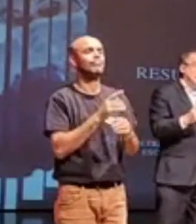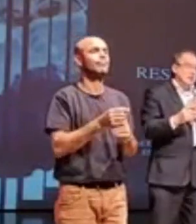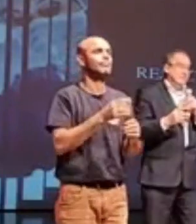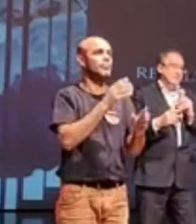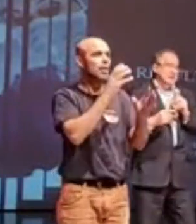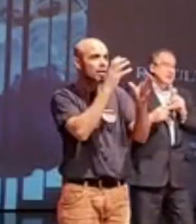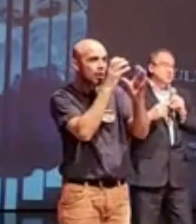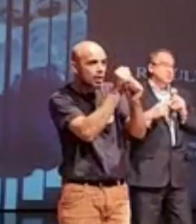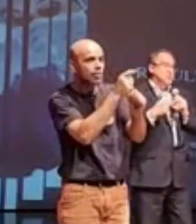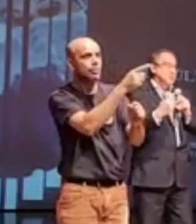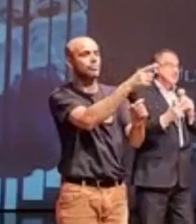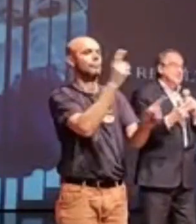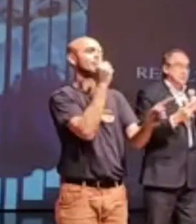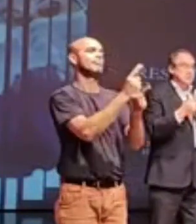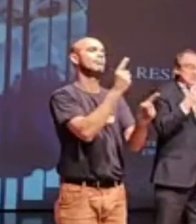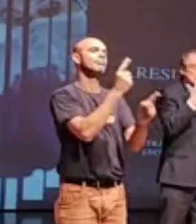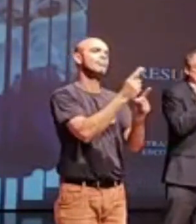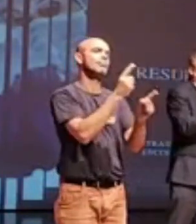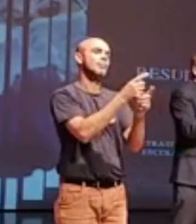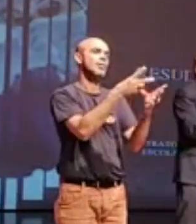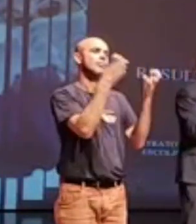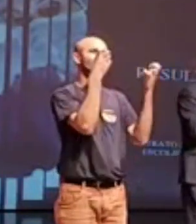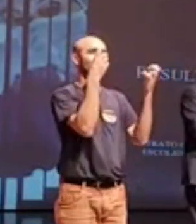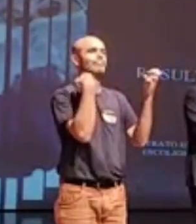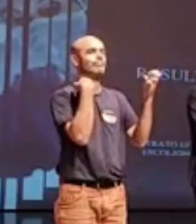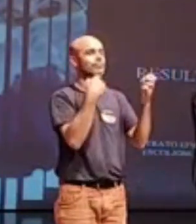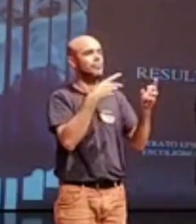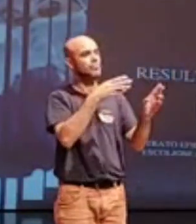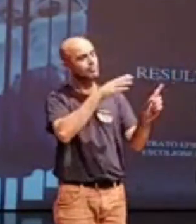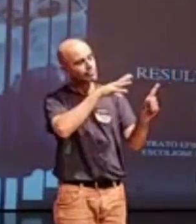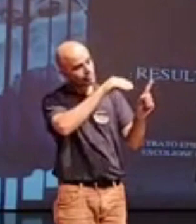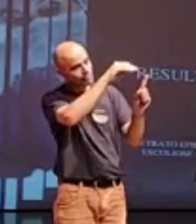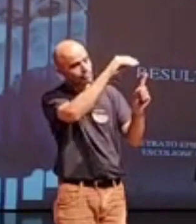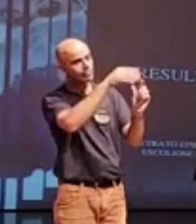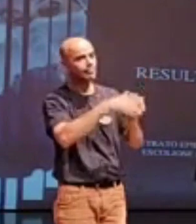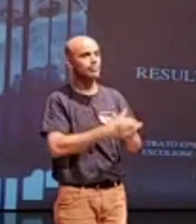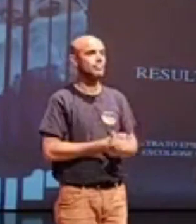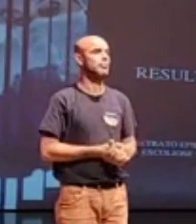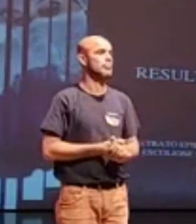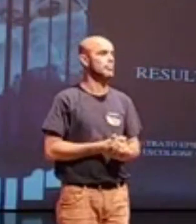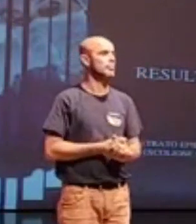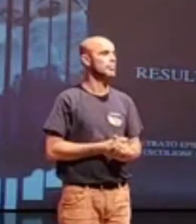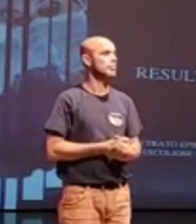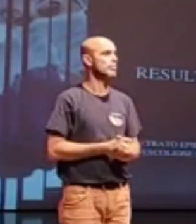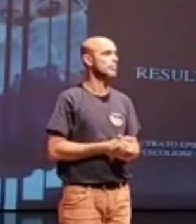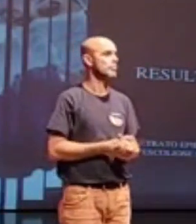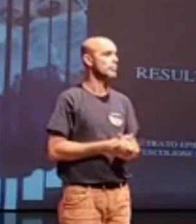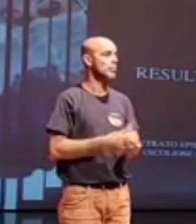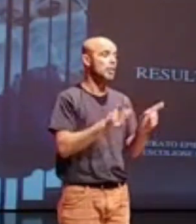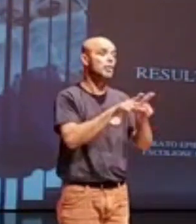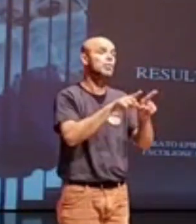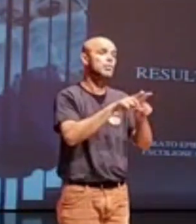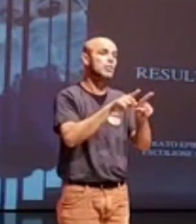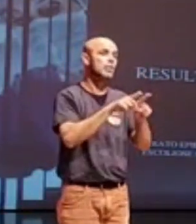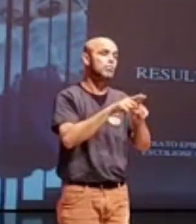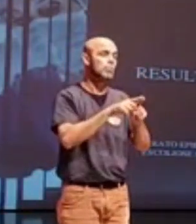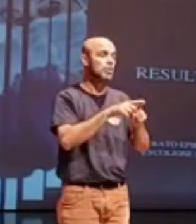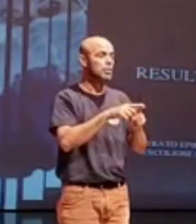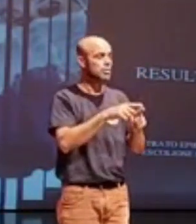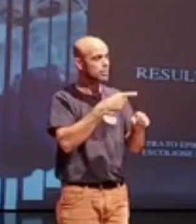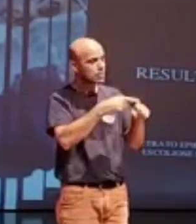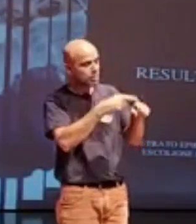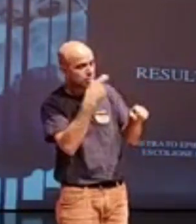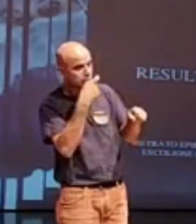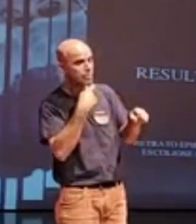triângulo de Talhe. Isso chama atenção também na inspeção estática. E uma queixa que chama muita atenção, principalmente